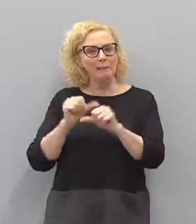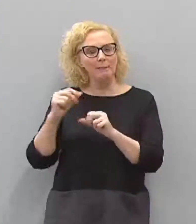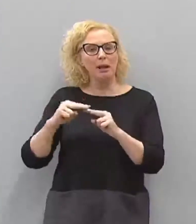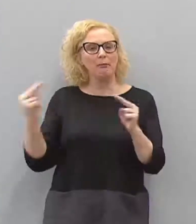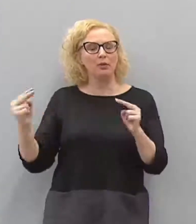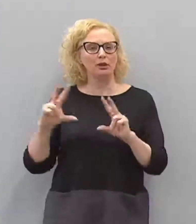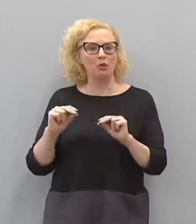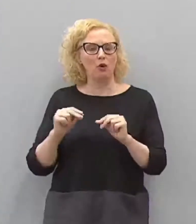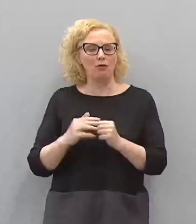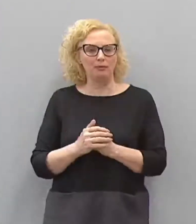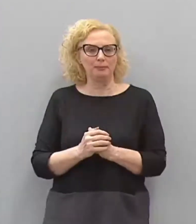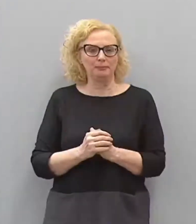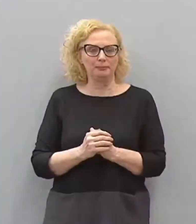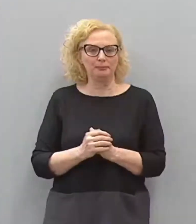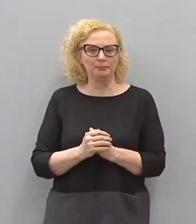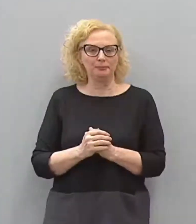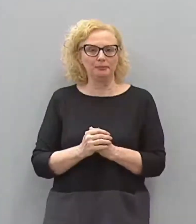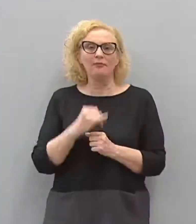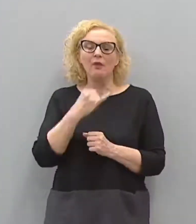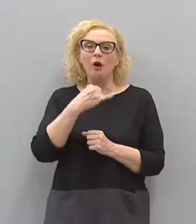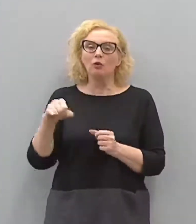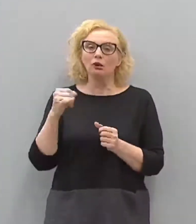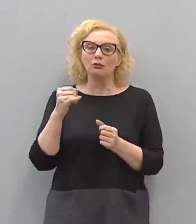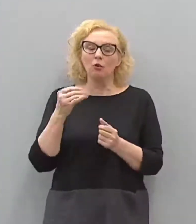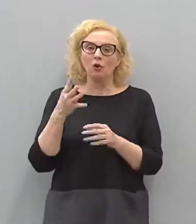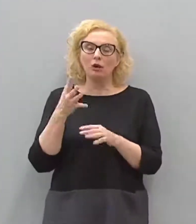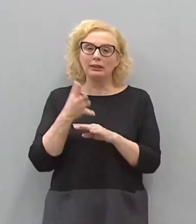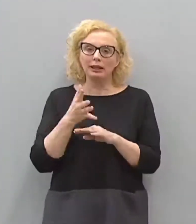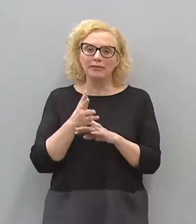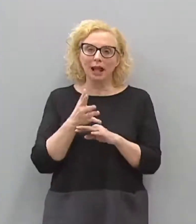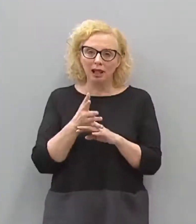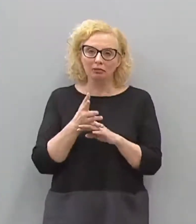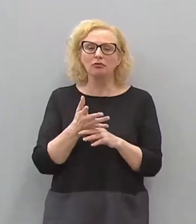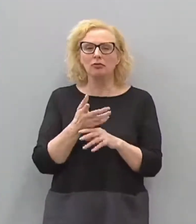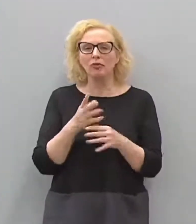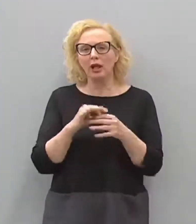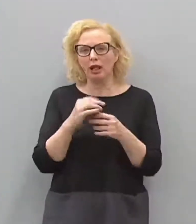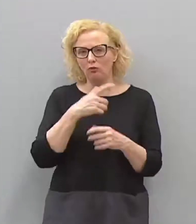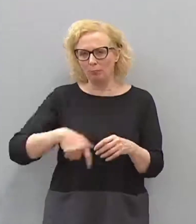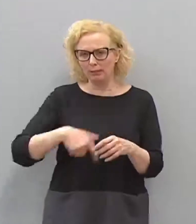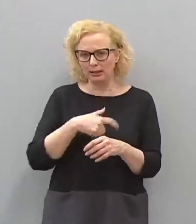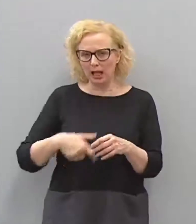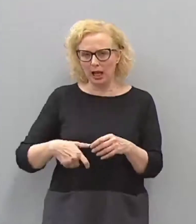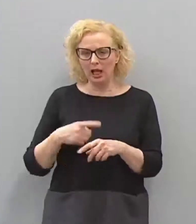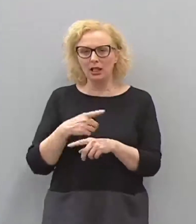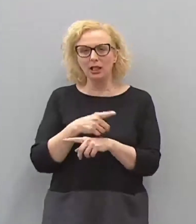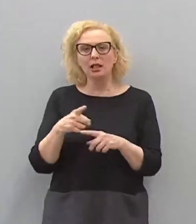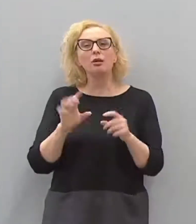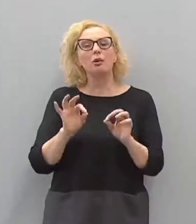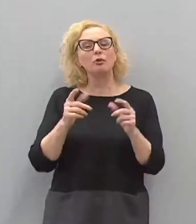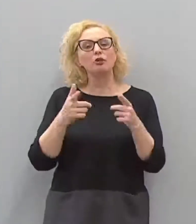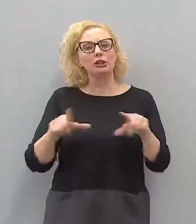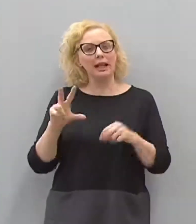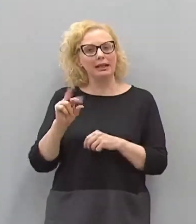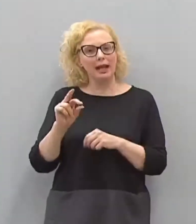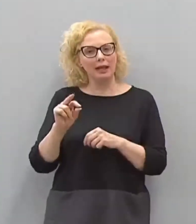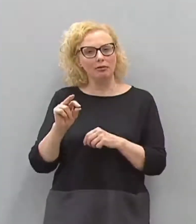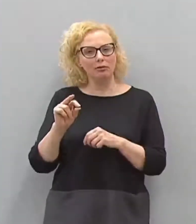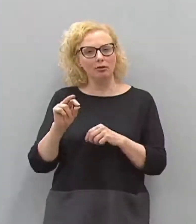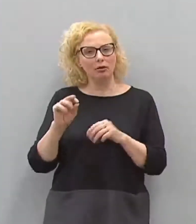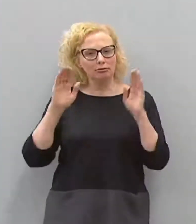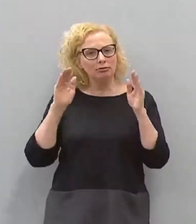nuovo l'ultimo intervento è interessato dei commissari riguarda invece la città di trento in particolare